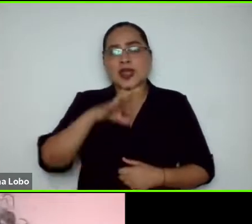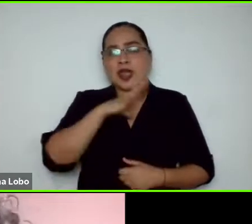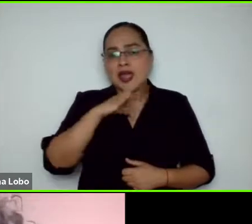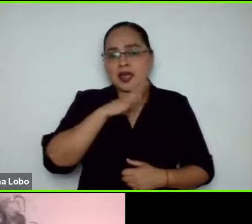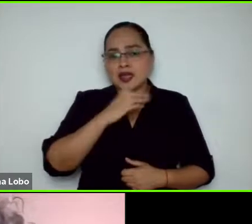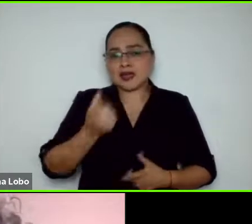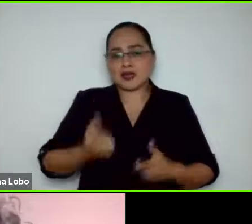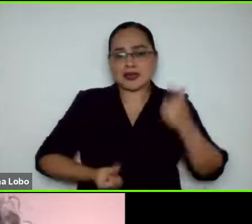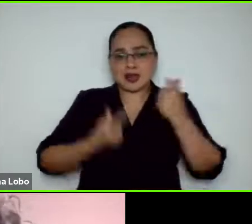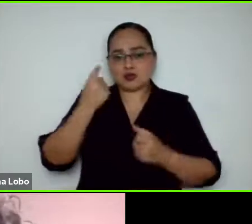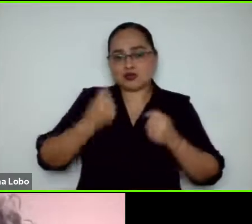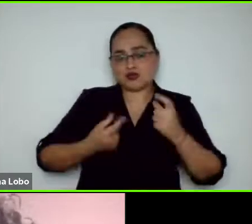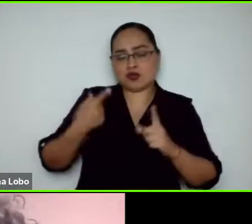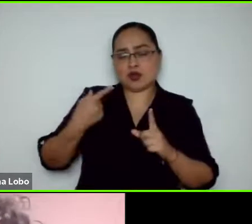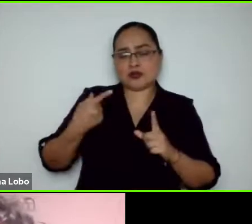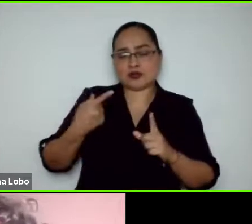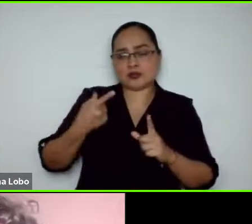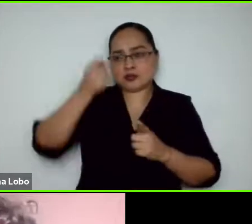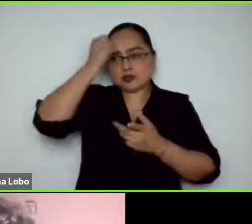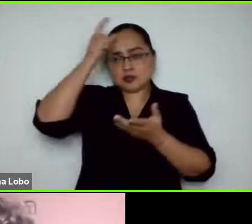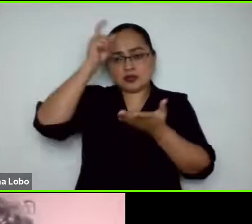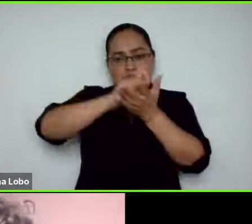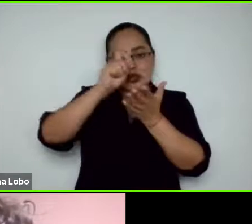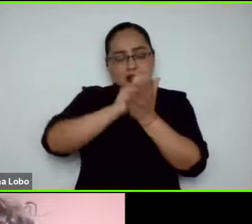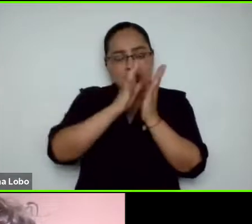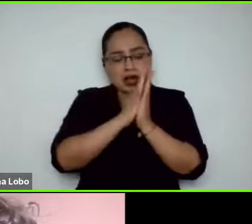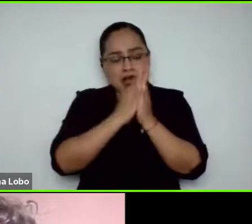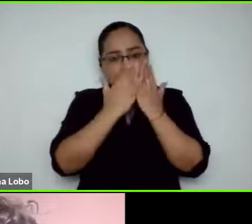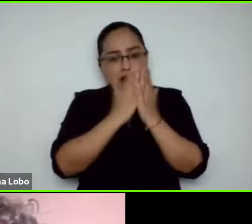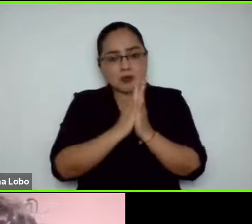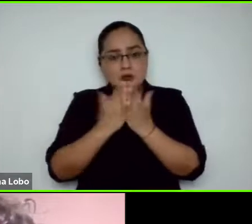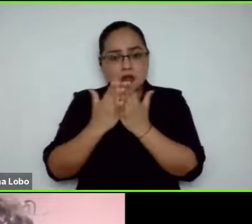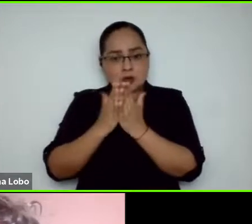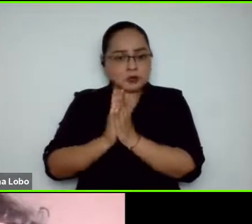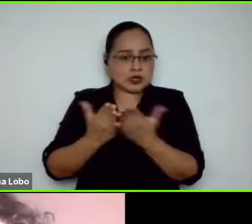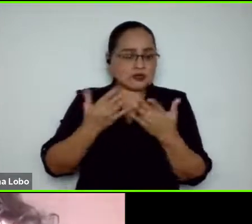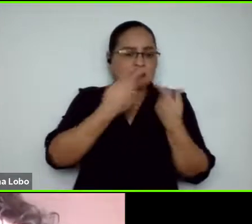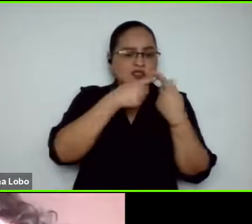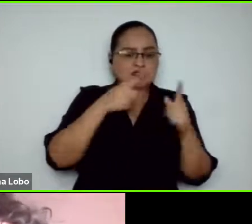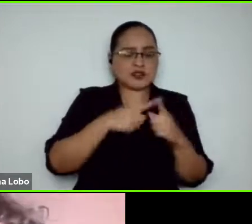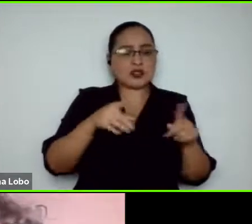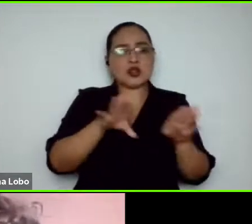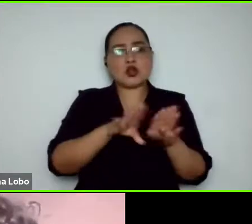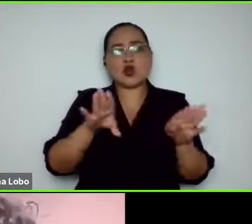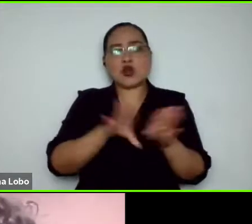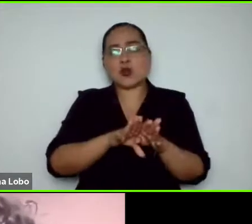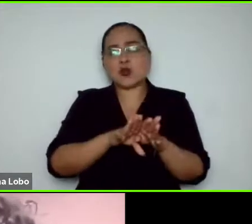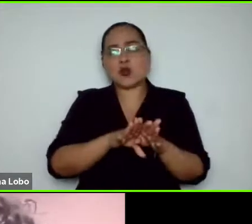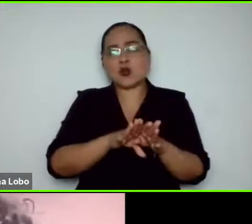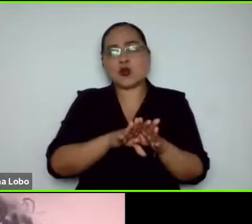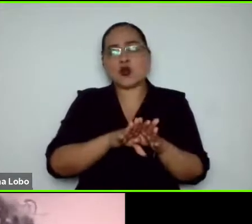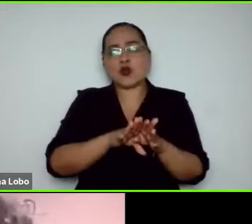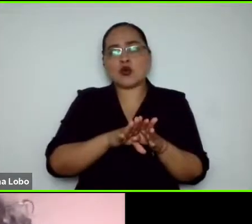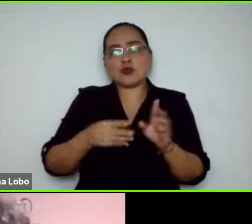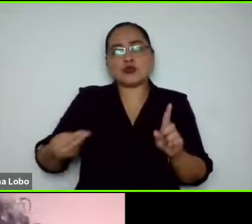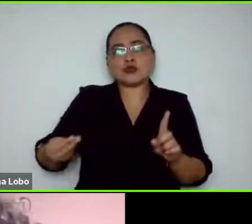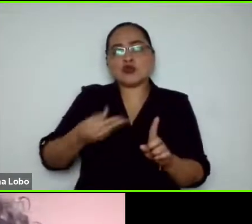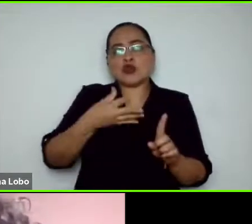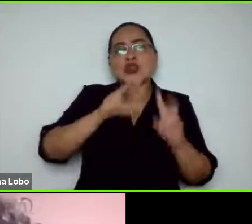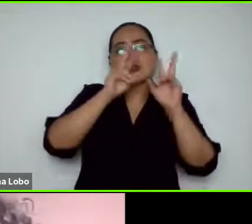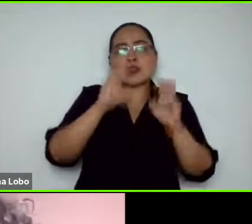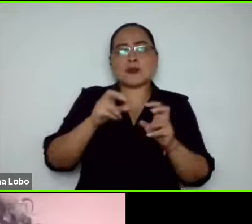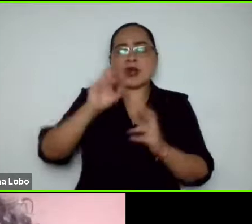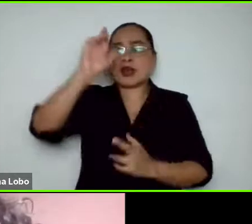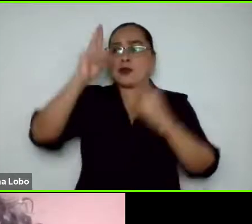hay literatura sobre cómo cómo ha habido, les han llamado las revoluciones de los derechos,